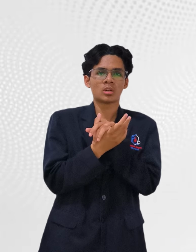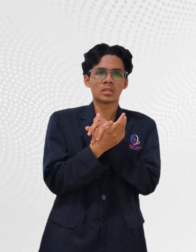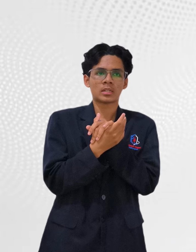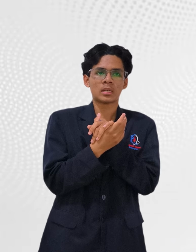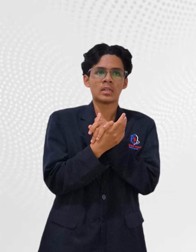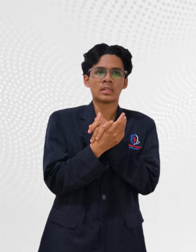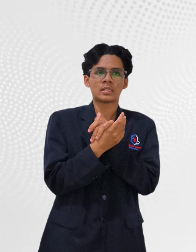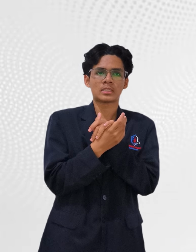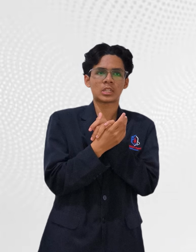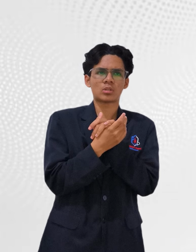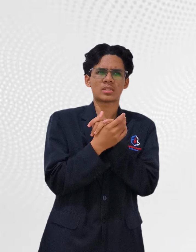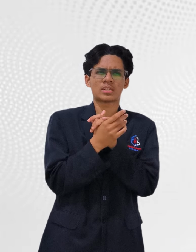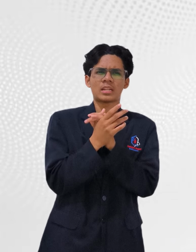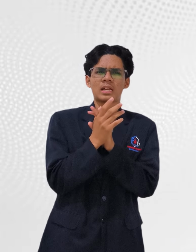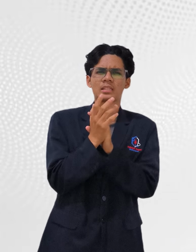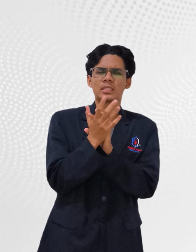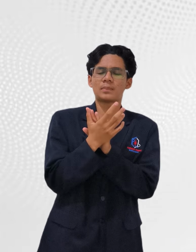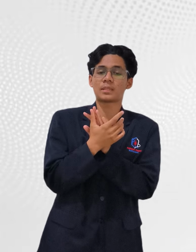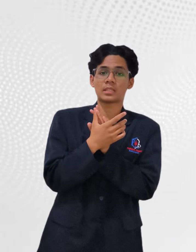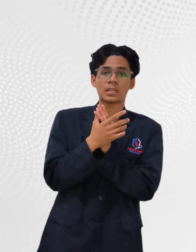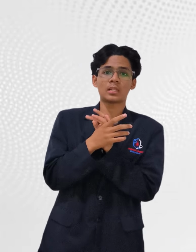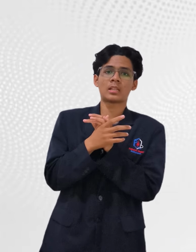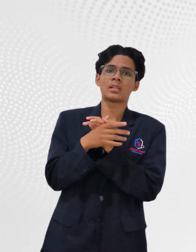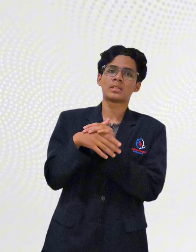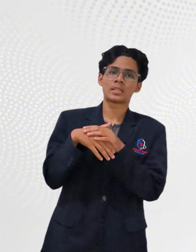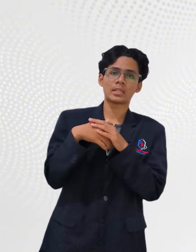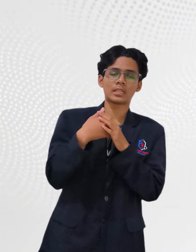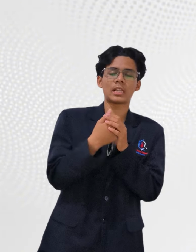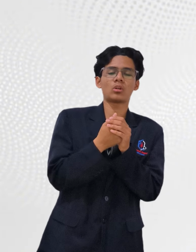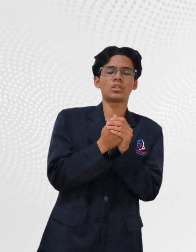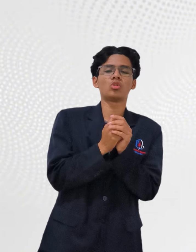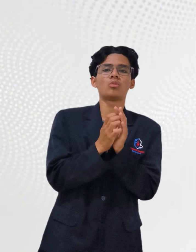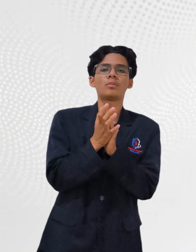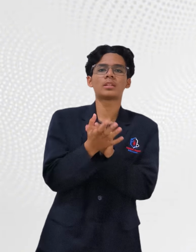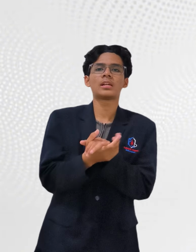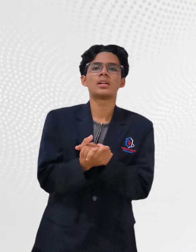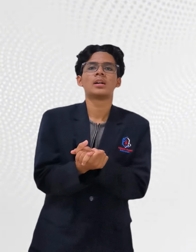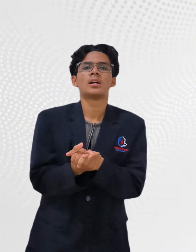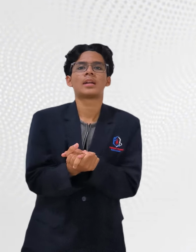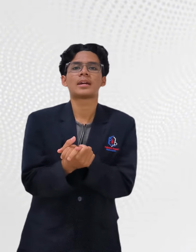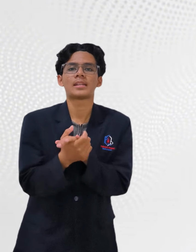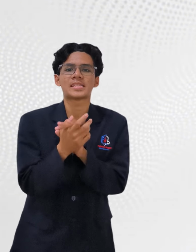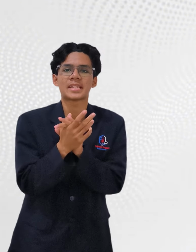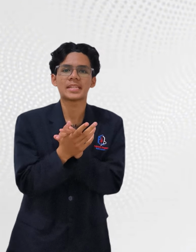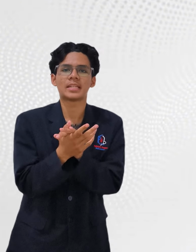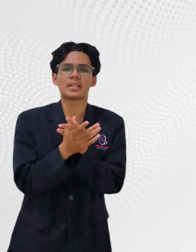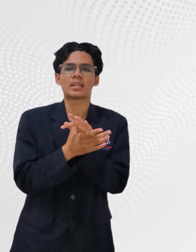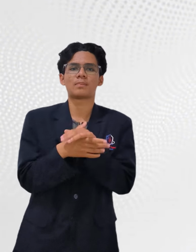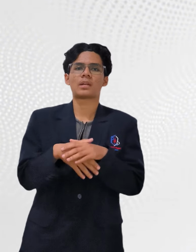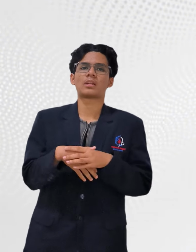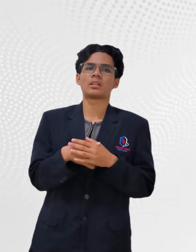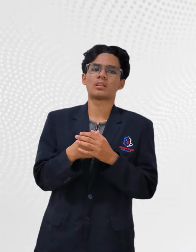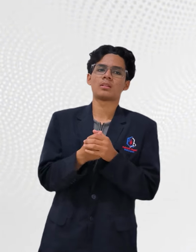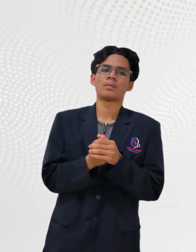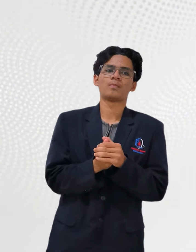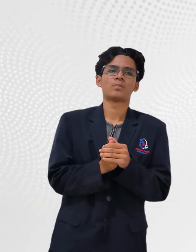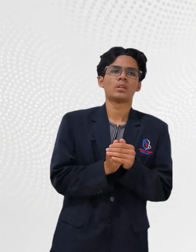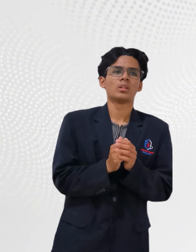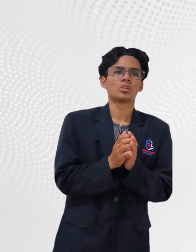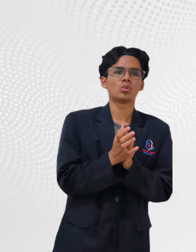Contoh sirkuit sederhana yang dapat sering kita lakukan di hukum Ohm adalah rangkaian seri dan rangkaian